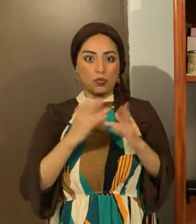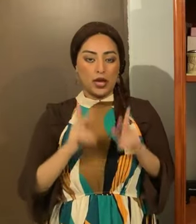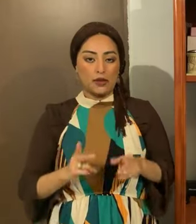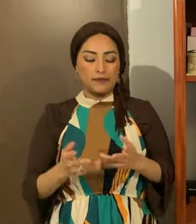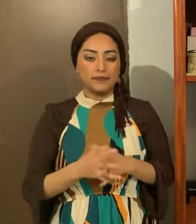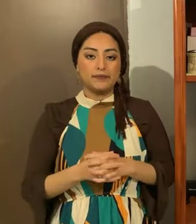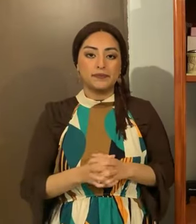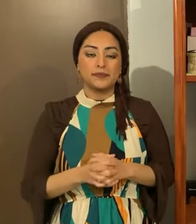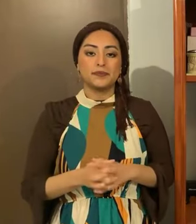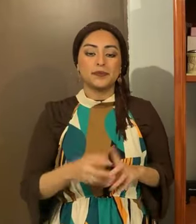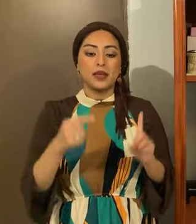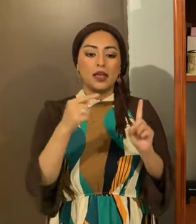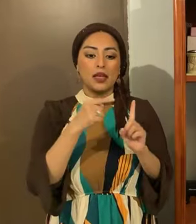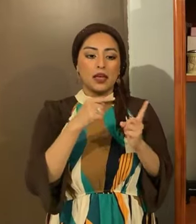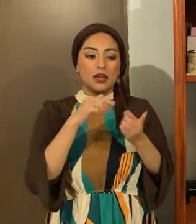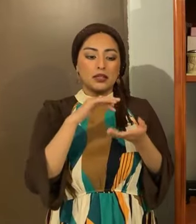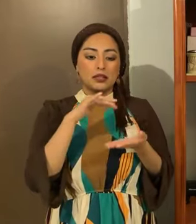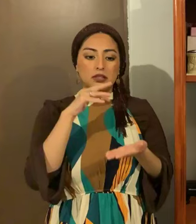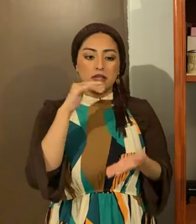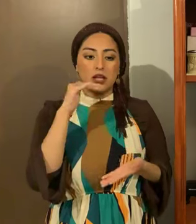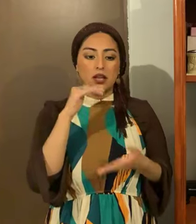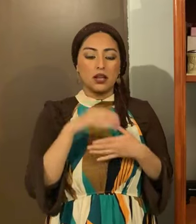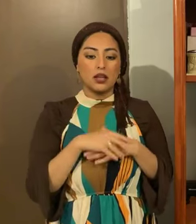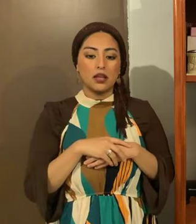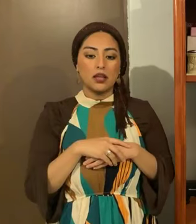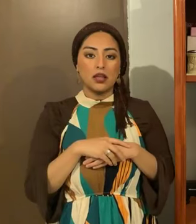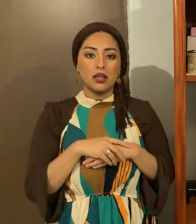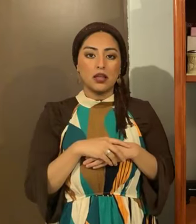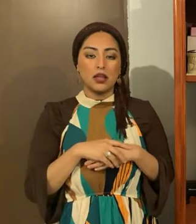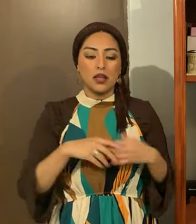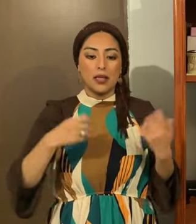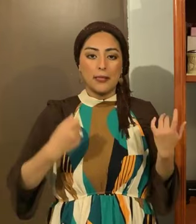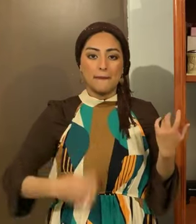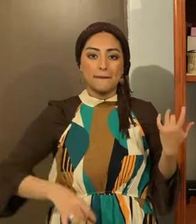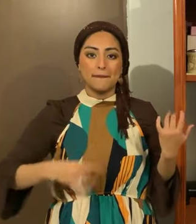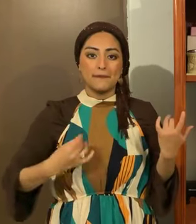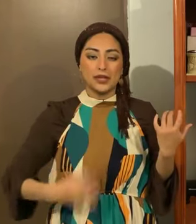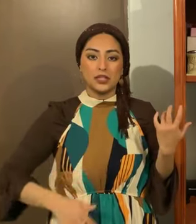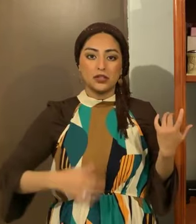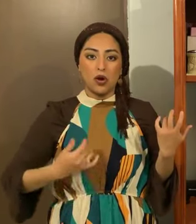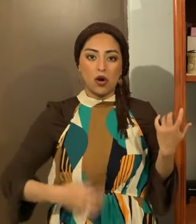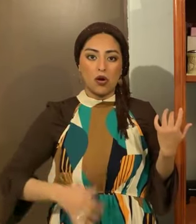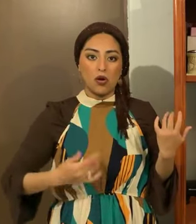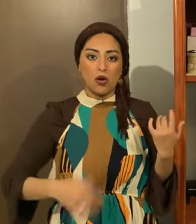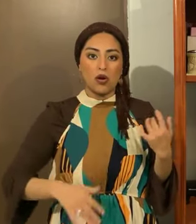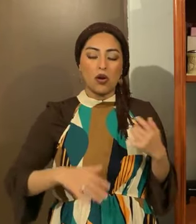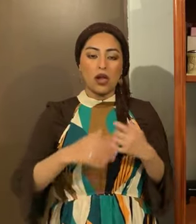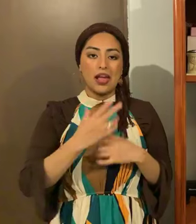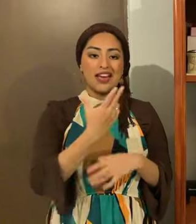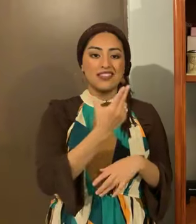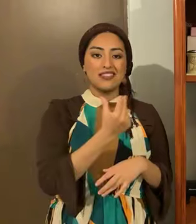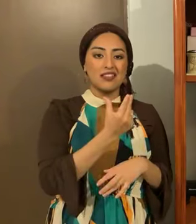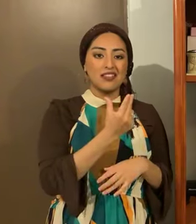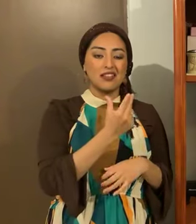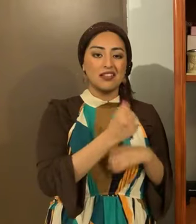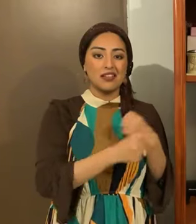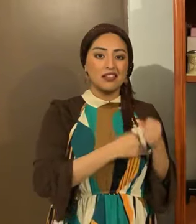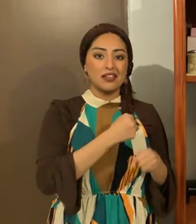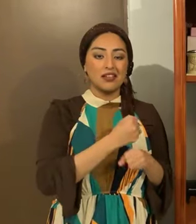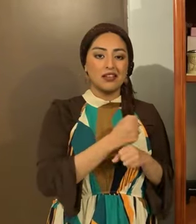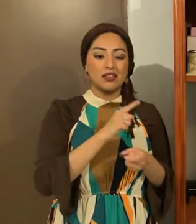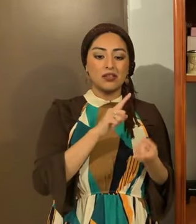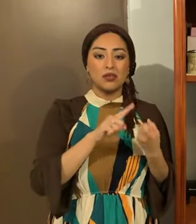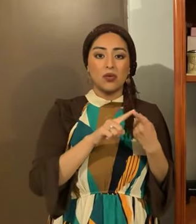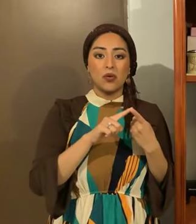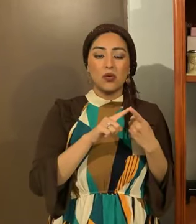preparado. Estudió, hizo estudios de guitarra clásica de los 13 años a los